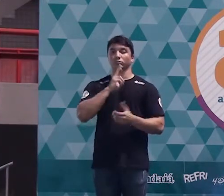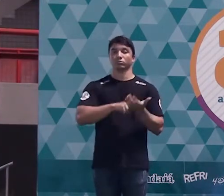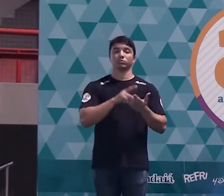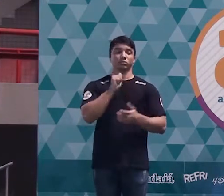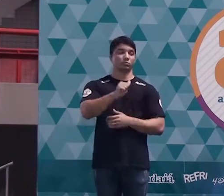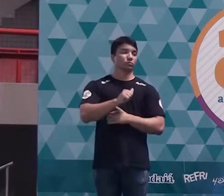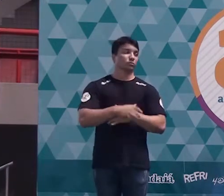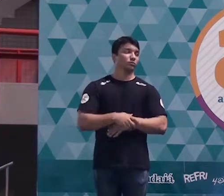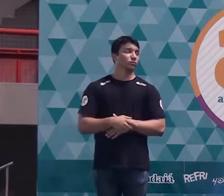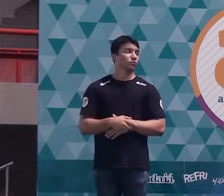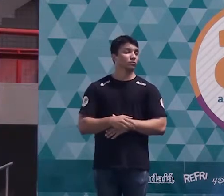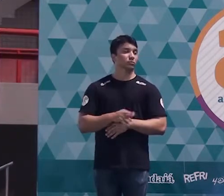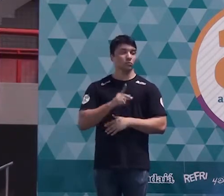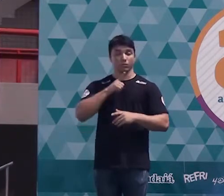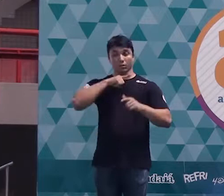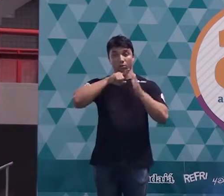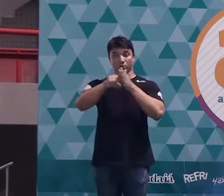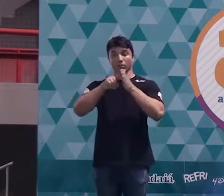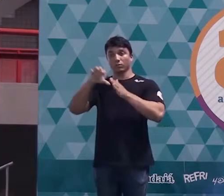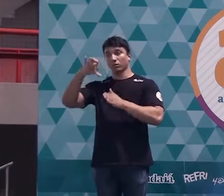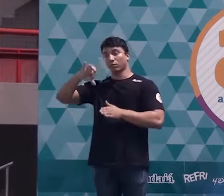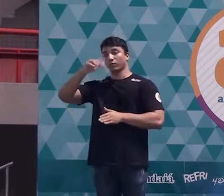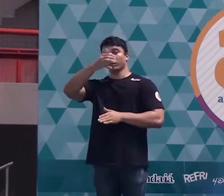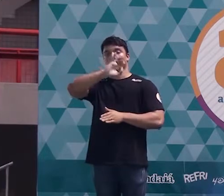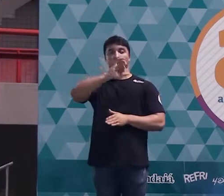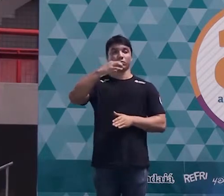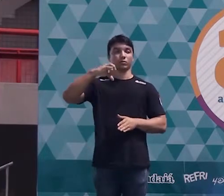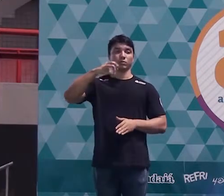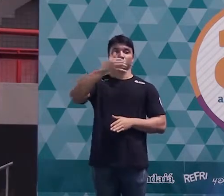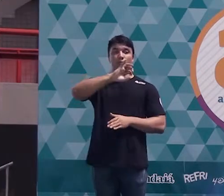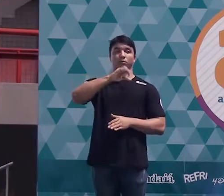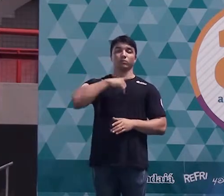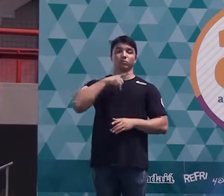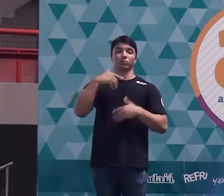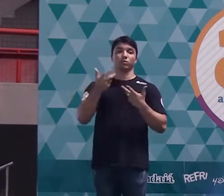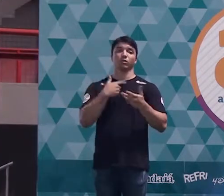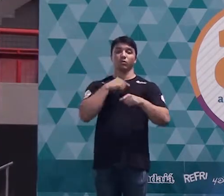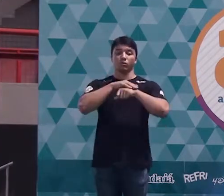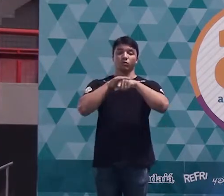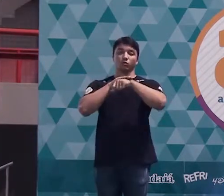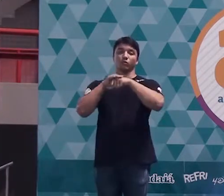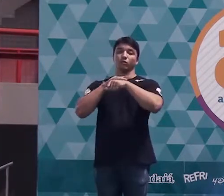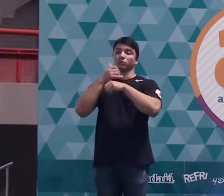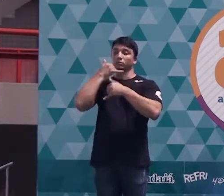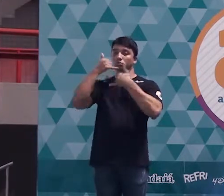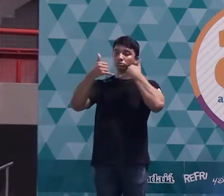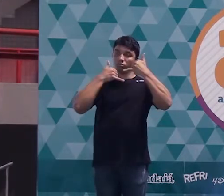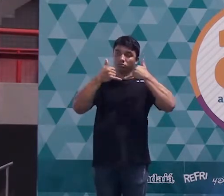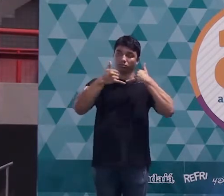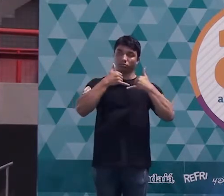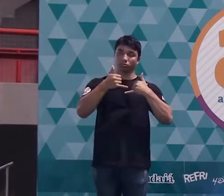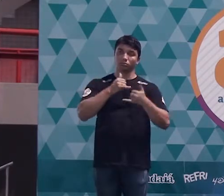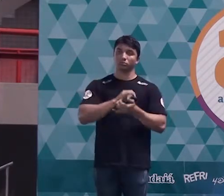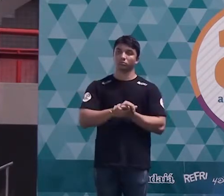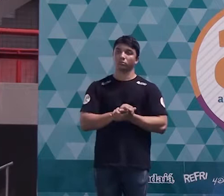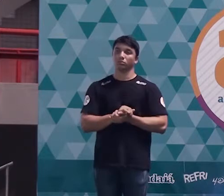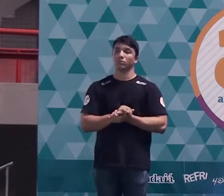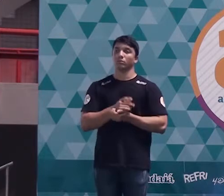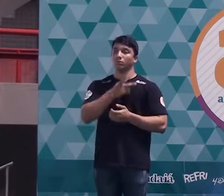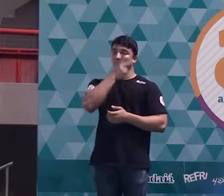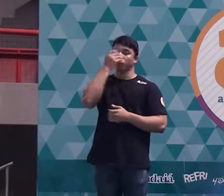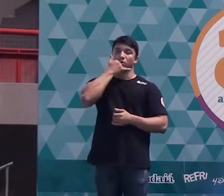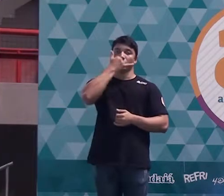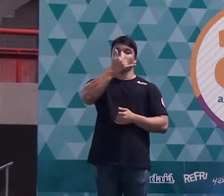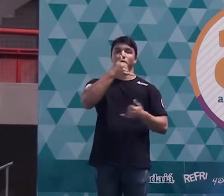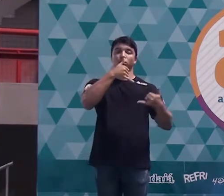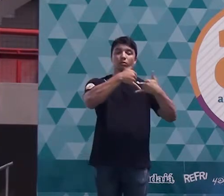amor. Nas questões 9 e 10, nós temos uma conversa telefônica. Uma pessoa liga